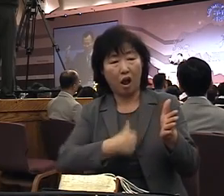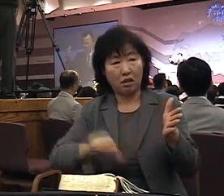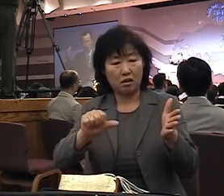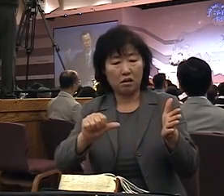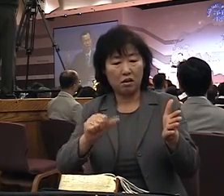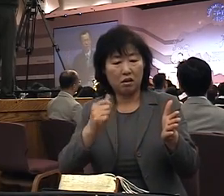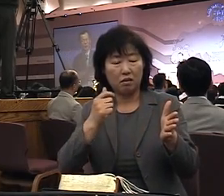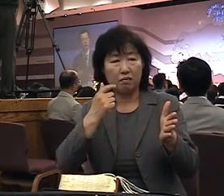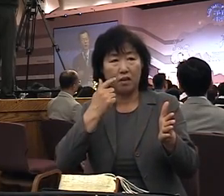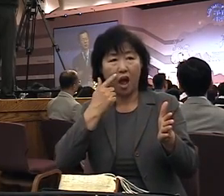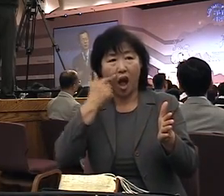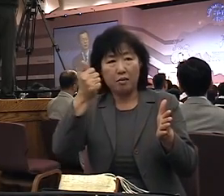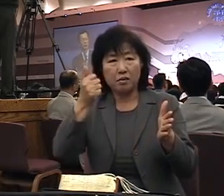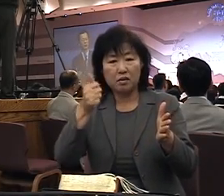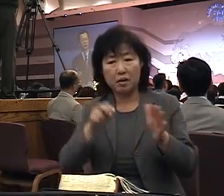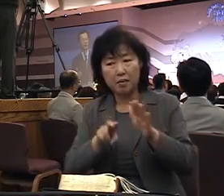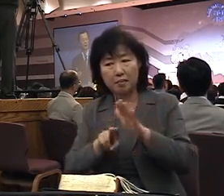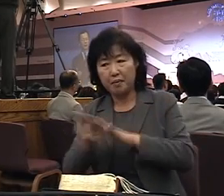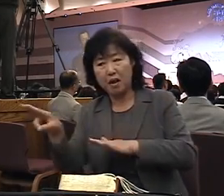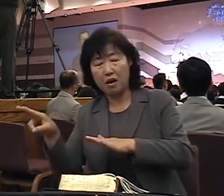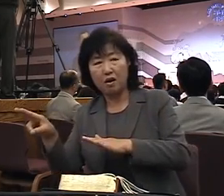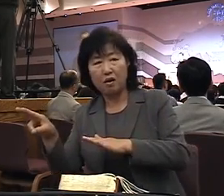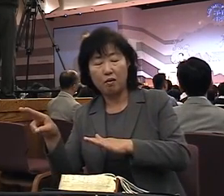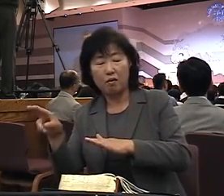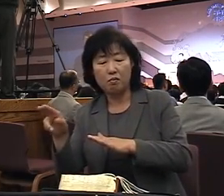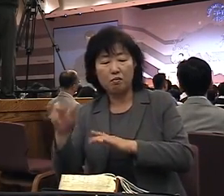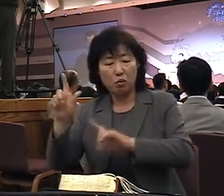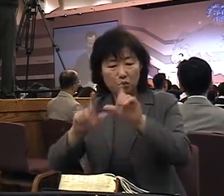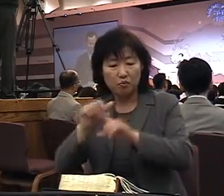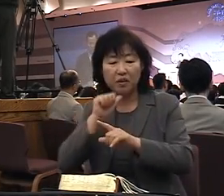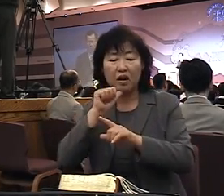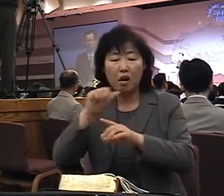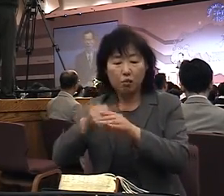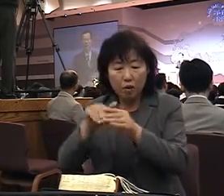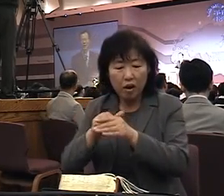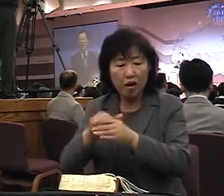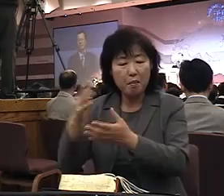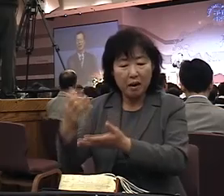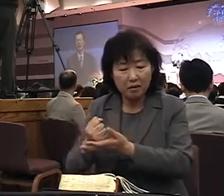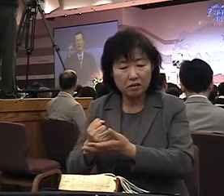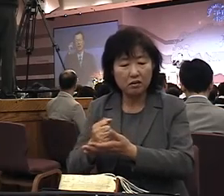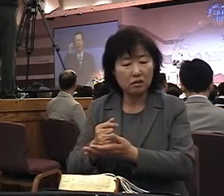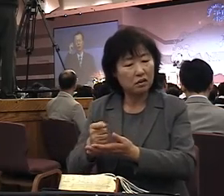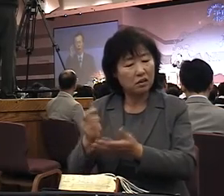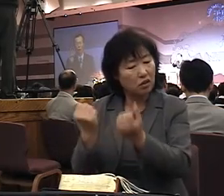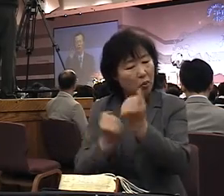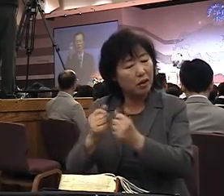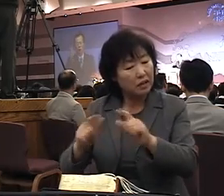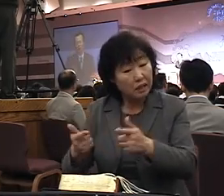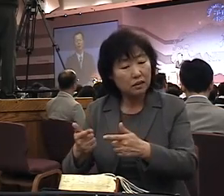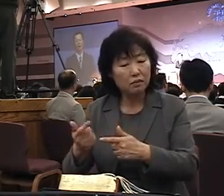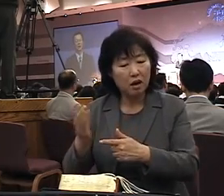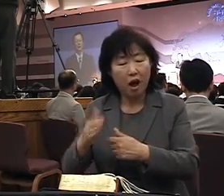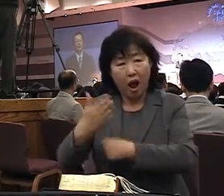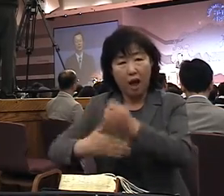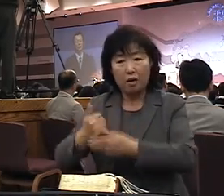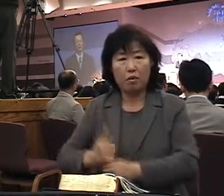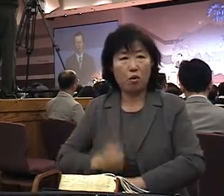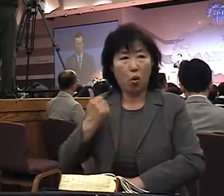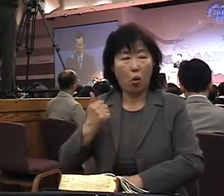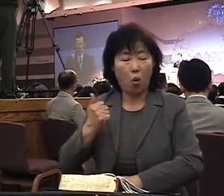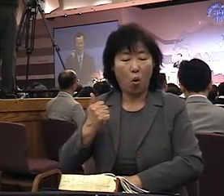통하여서 가나안 문화를 받아서 그런지 뭐라고는 설명되고 있지 않지만 하나님의 노를